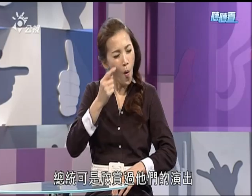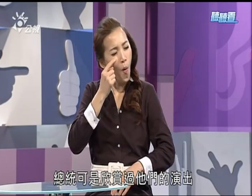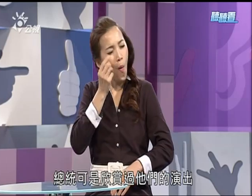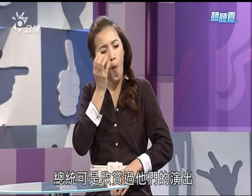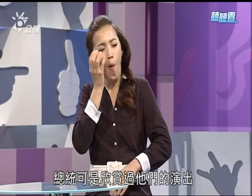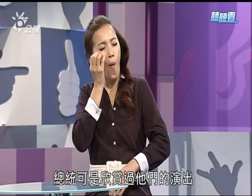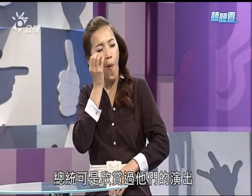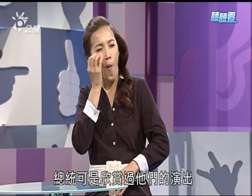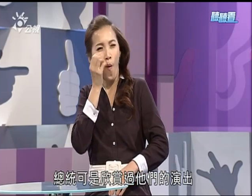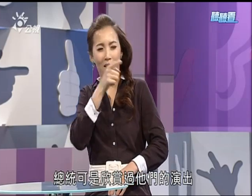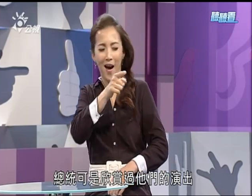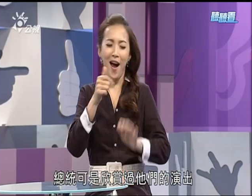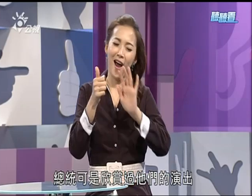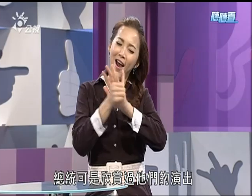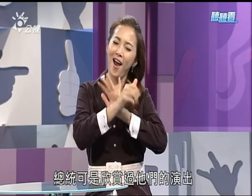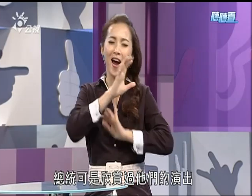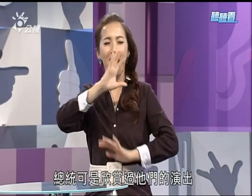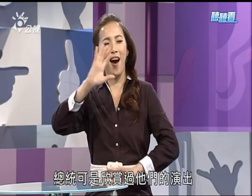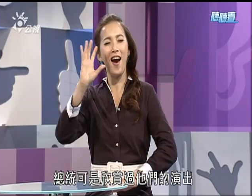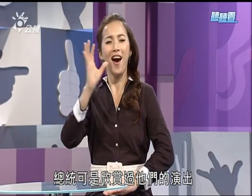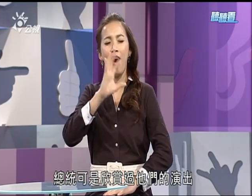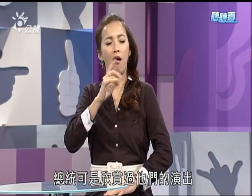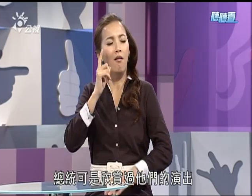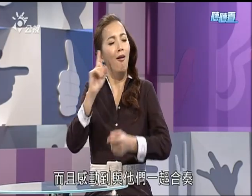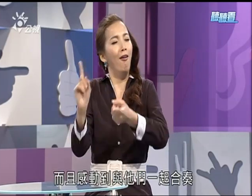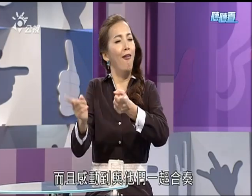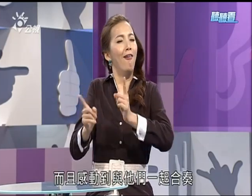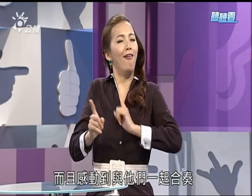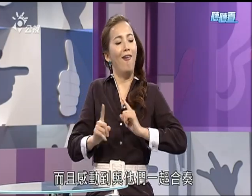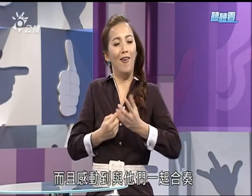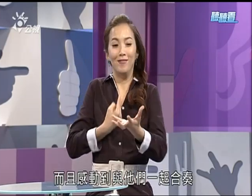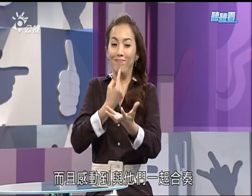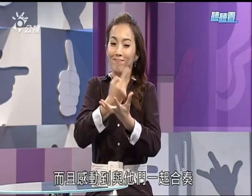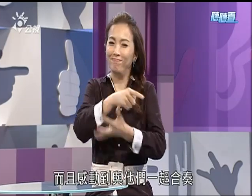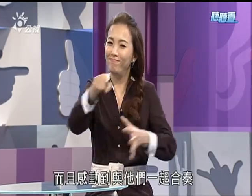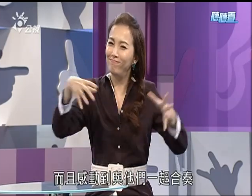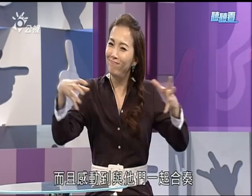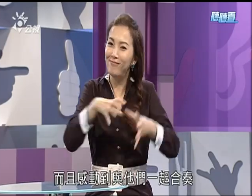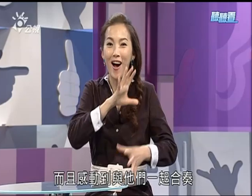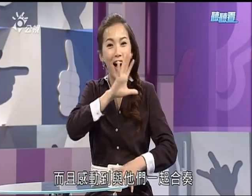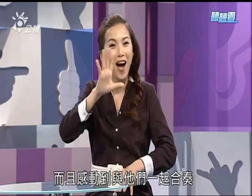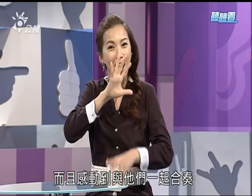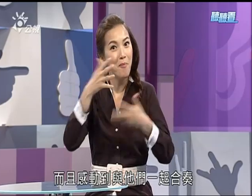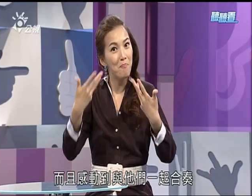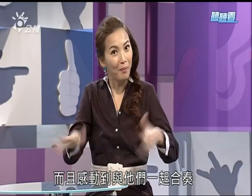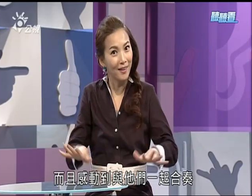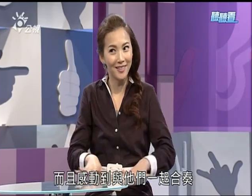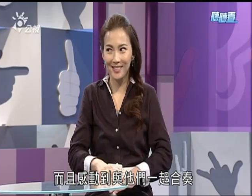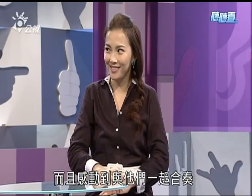可是欣赏过他们的演出，而且感动到与他们一起合奏呢。